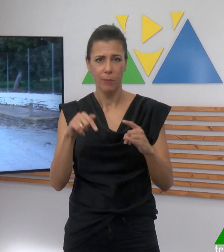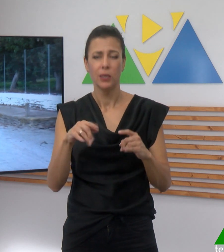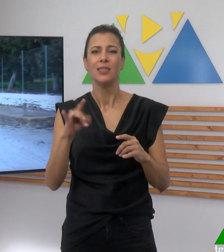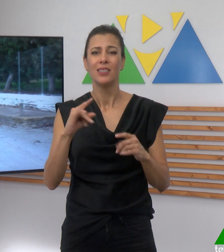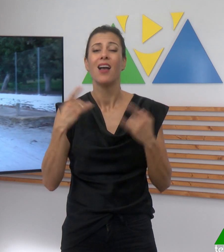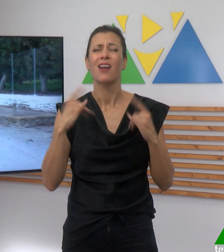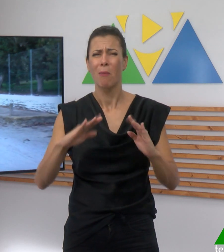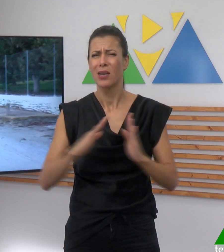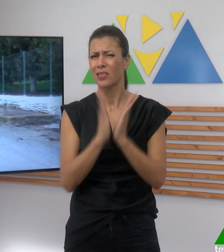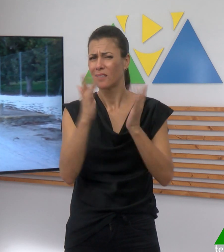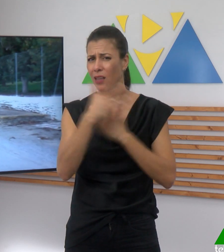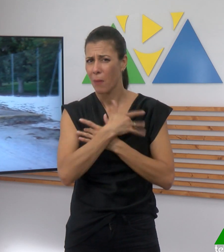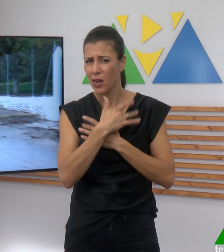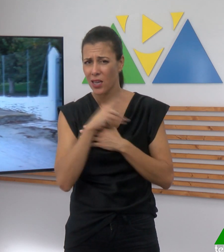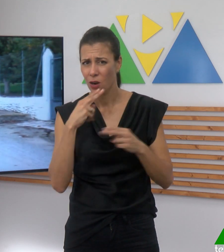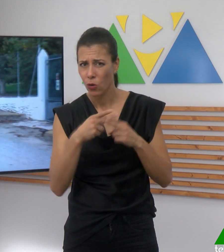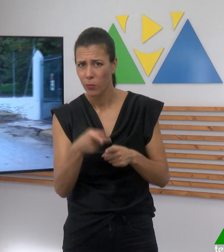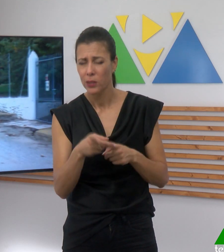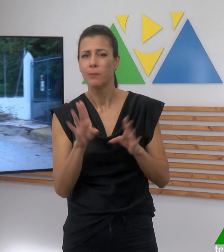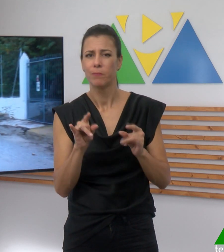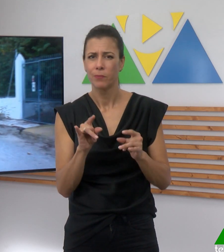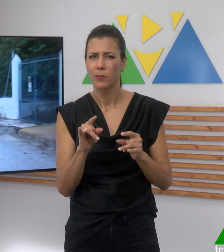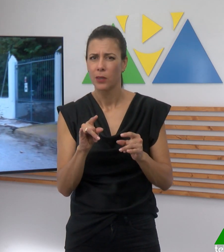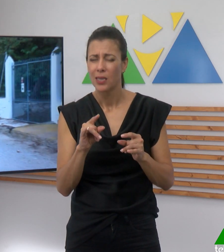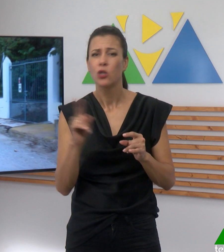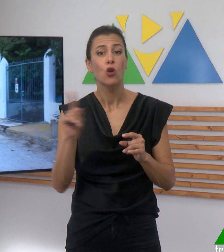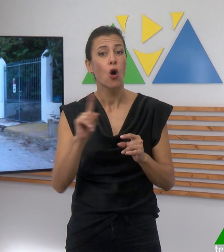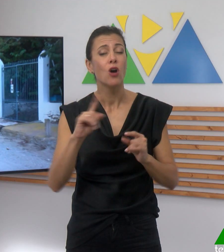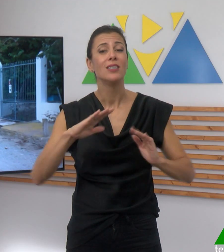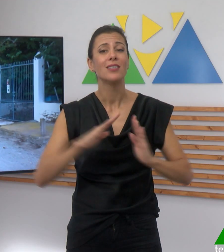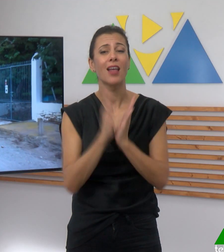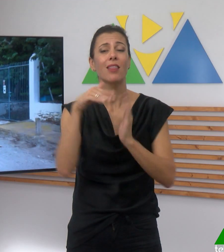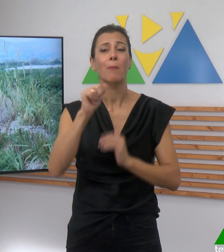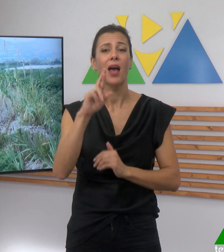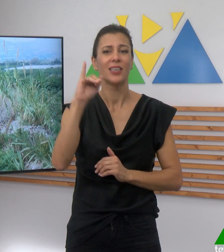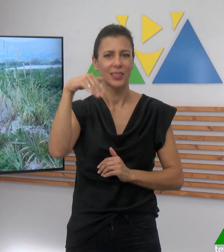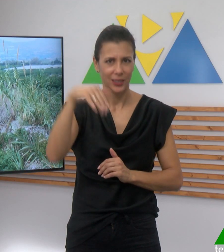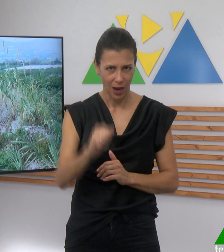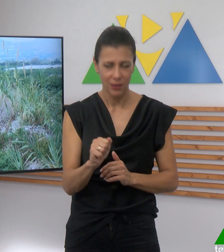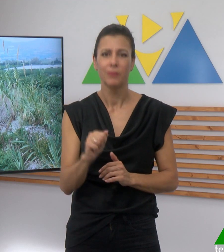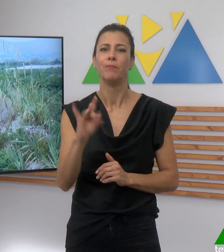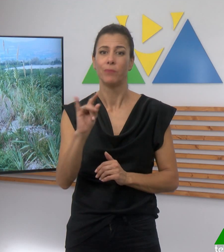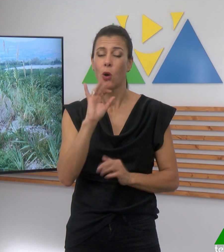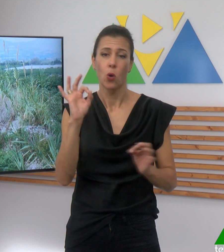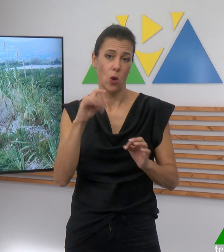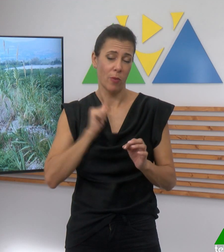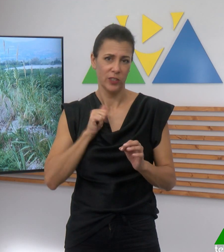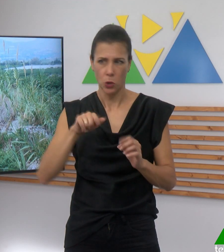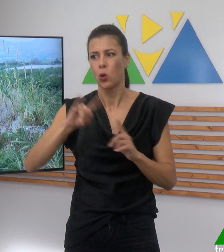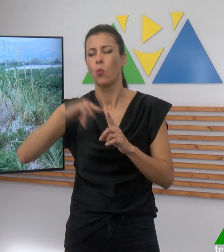María se llama esto Santa María Santa Marina Santa Marina pu aprovechando imag la rambla del puente de tabla además tenemos toda la rambla